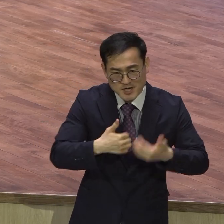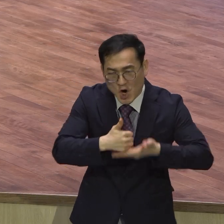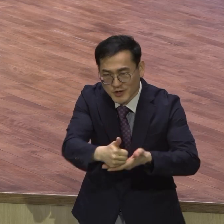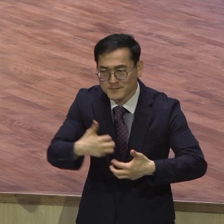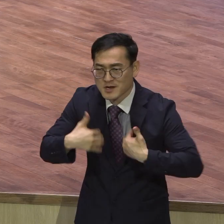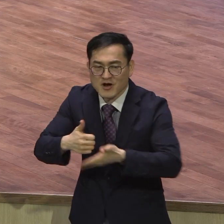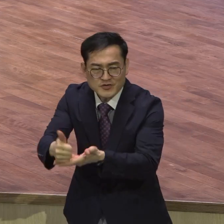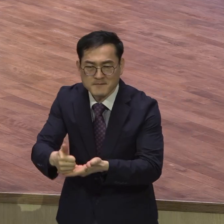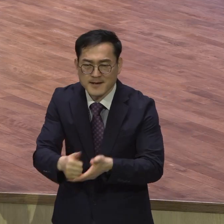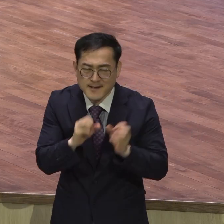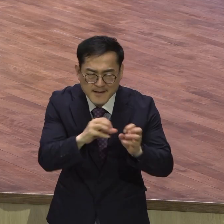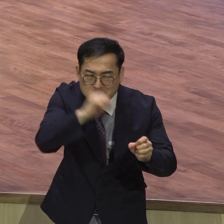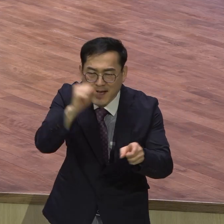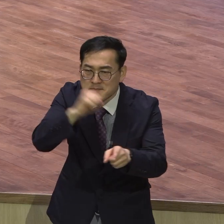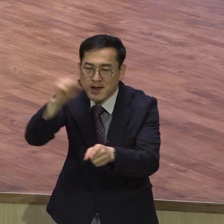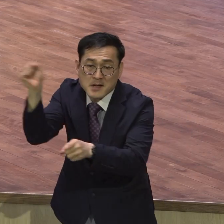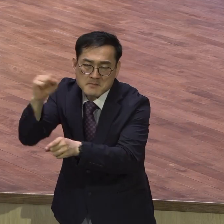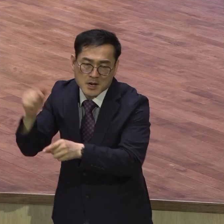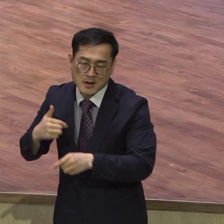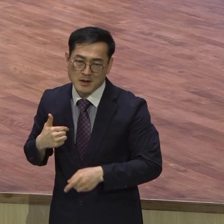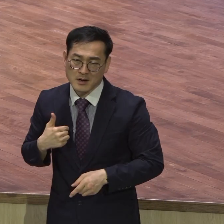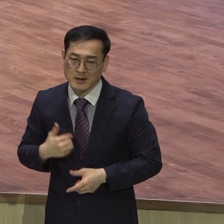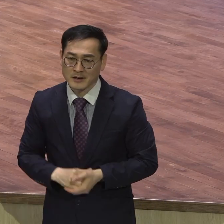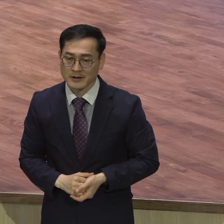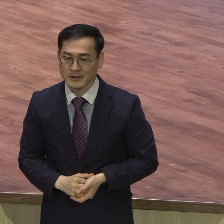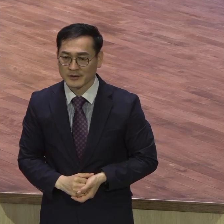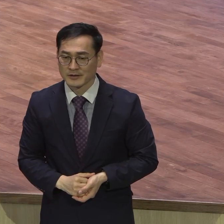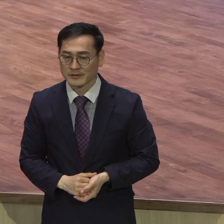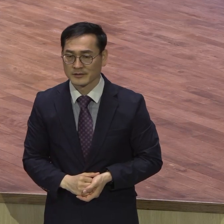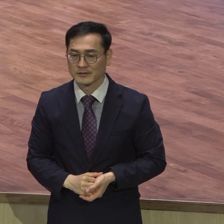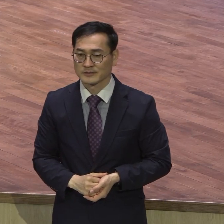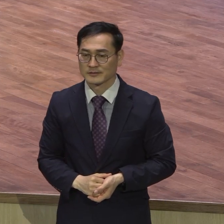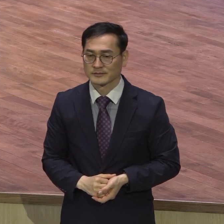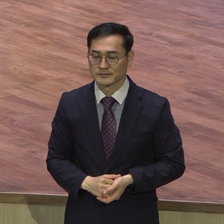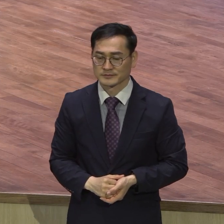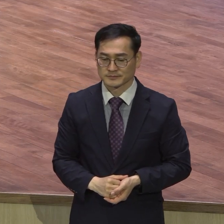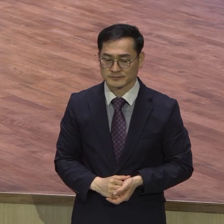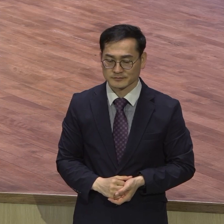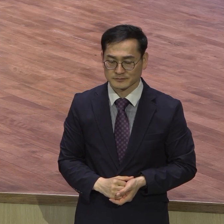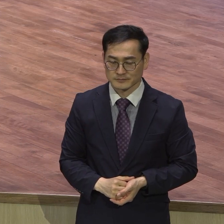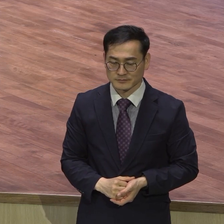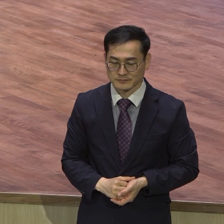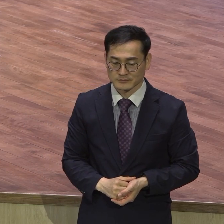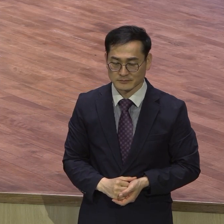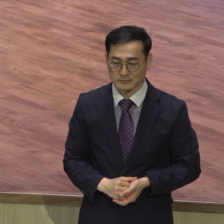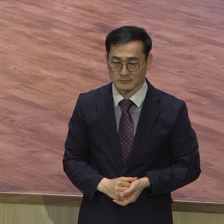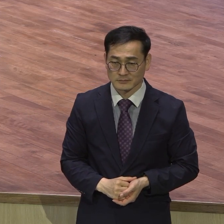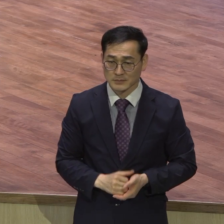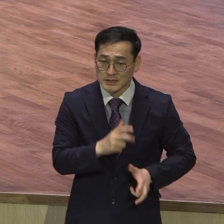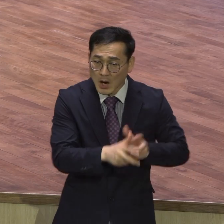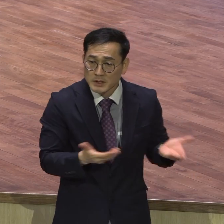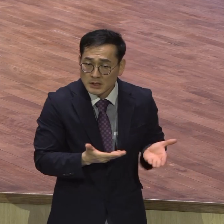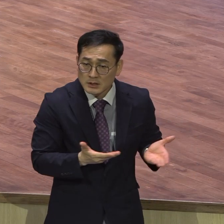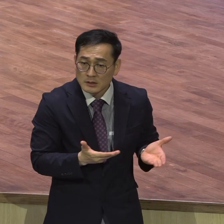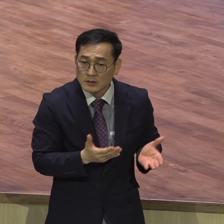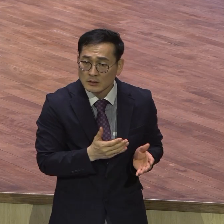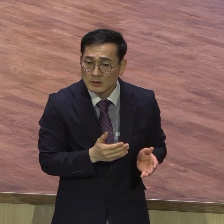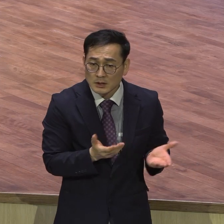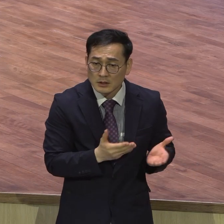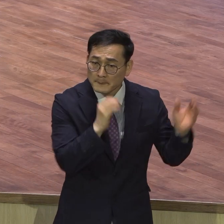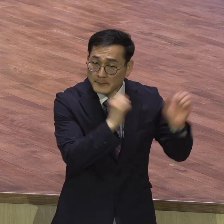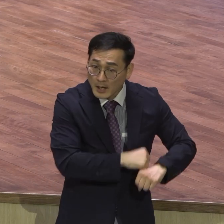카드를 받았다니까 그렇게 하나님 앞에 그 행동 사업을 하면 사업이 그러면 망해야